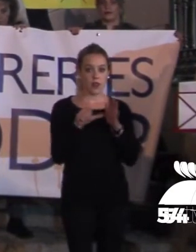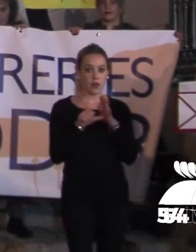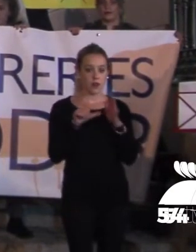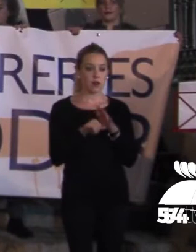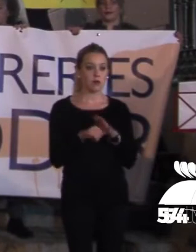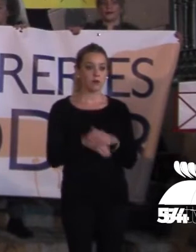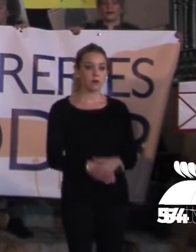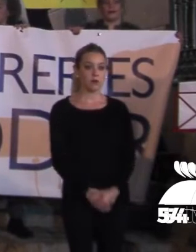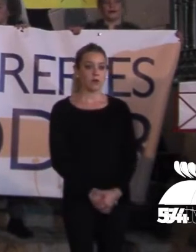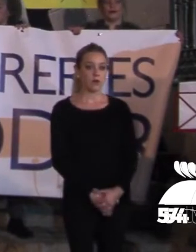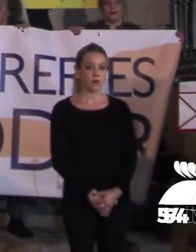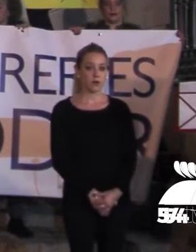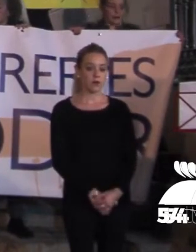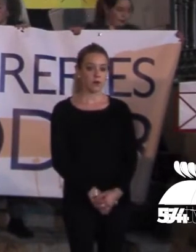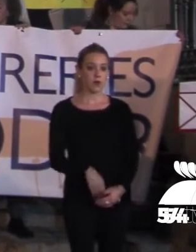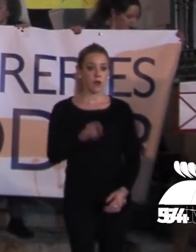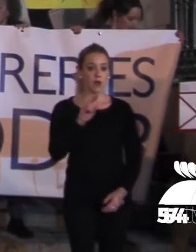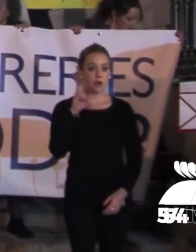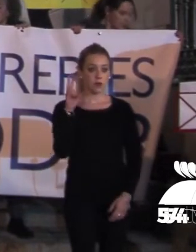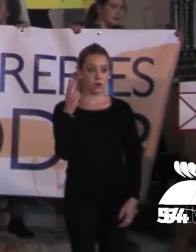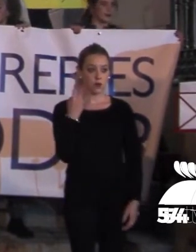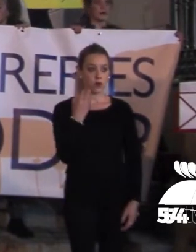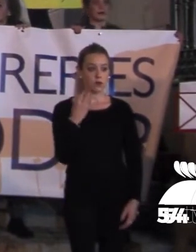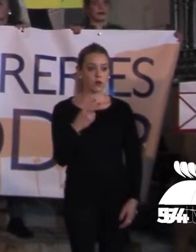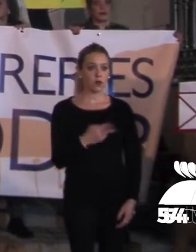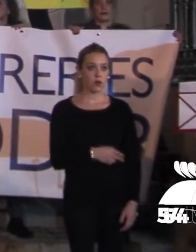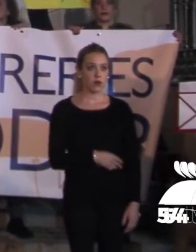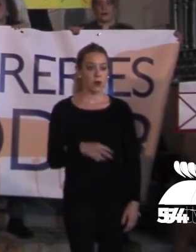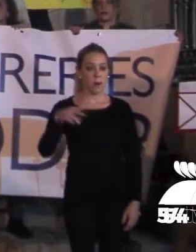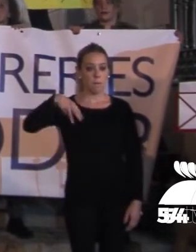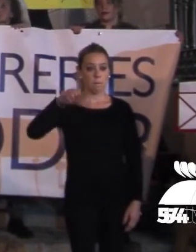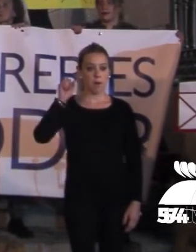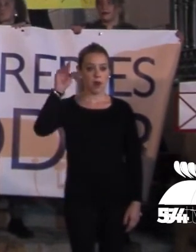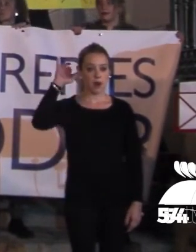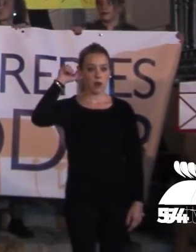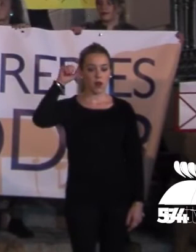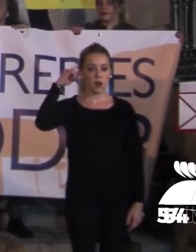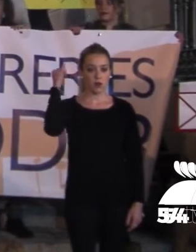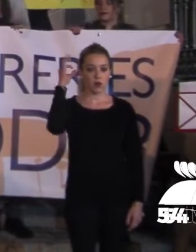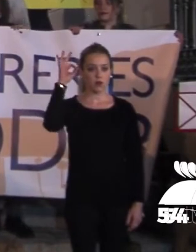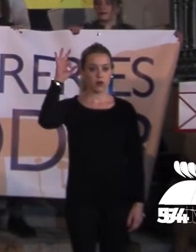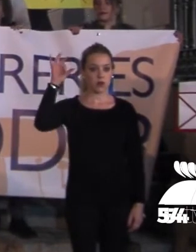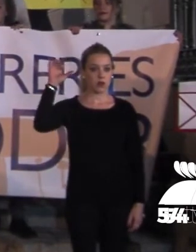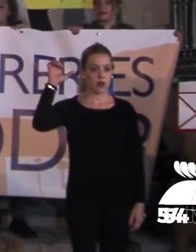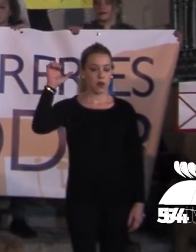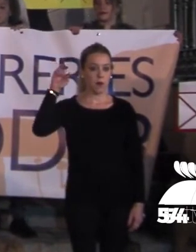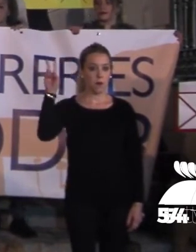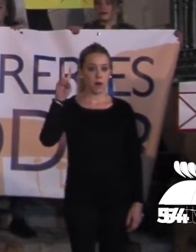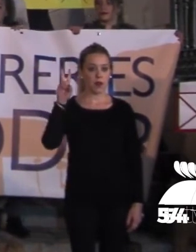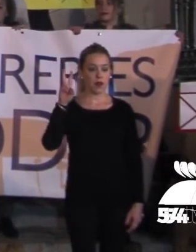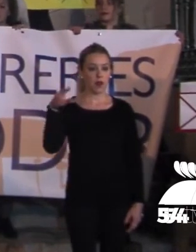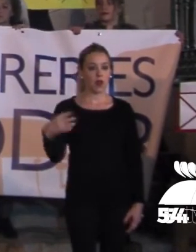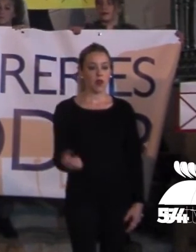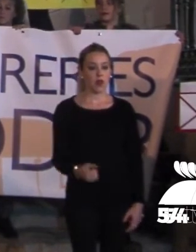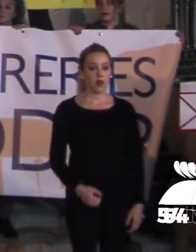mientras no desconvocarán la movilización del próximo 10 de noviembre este hecho se produjo después de que miembros de la plataforma tuvieran que suspender por motivos de causa mayor